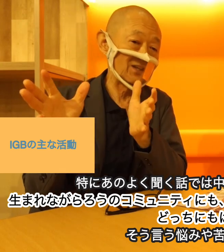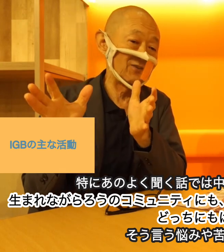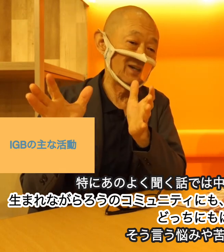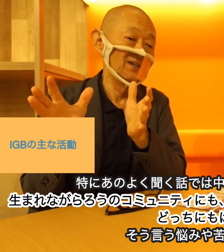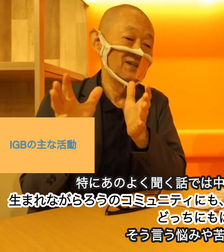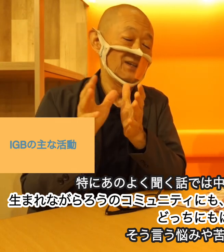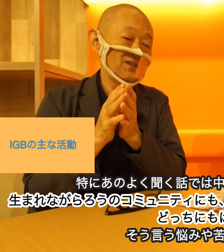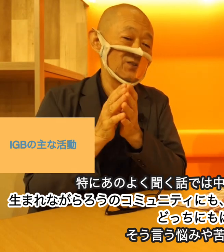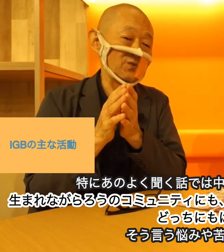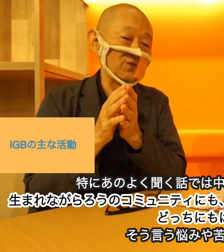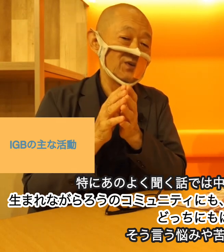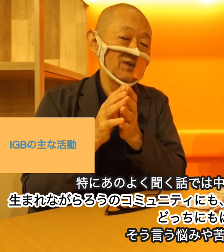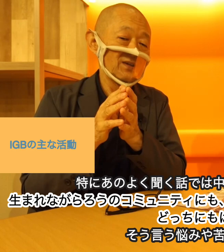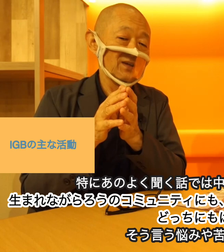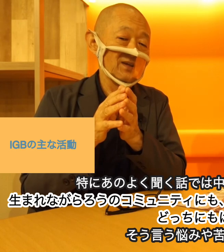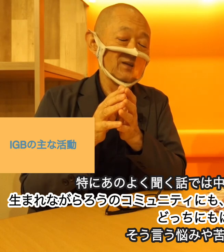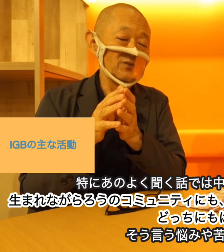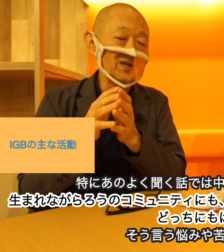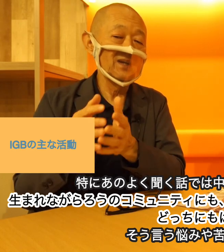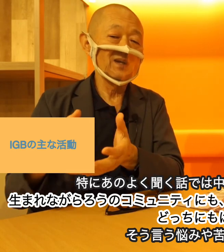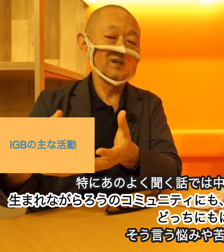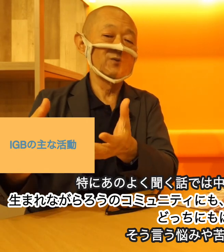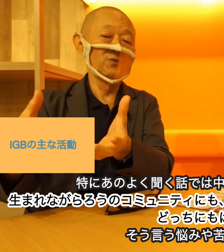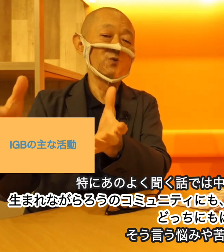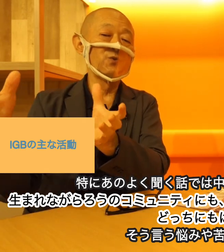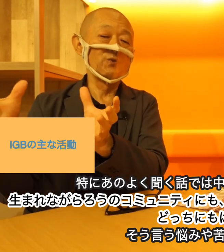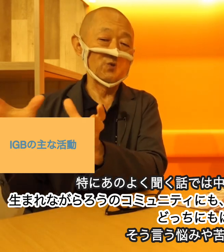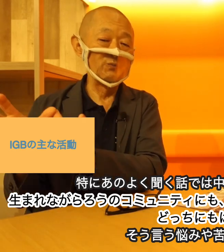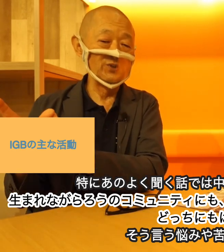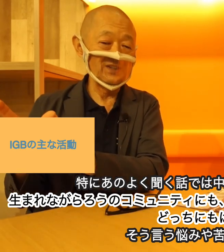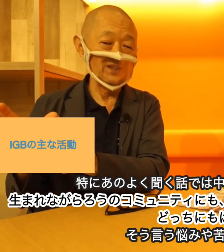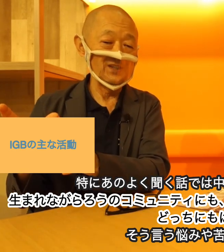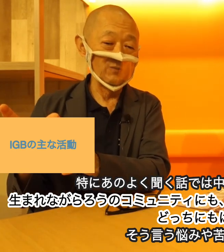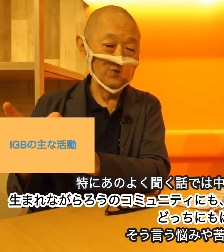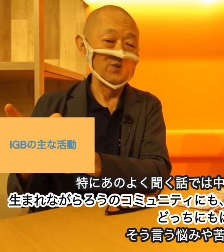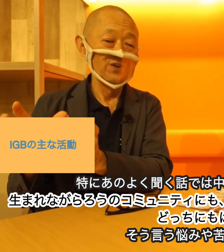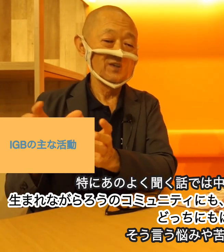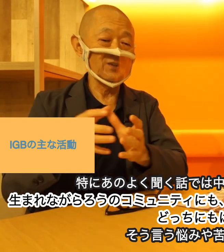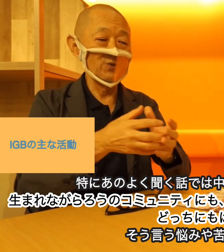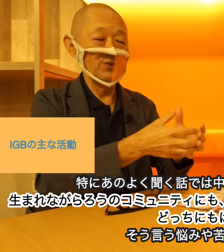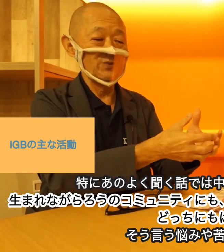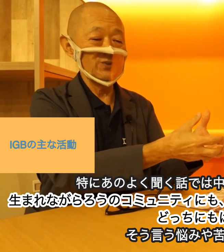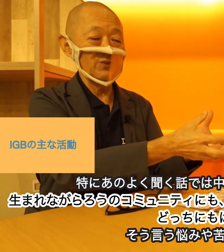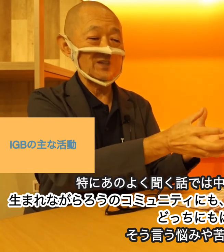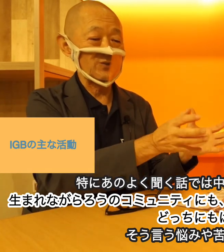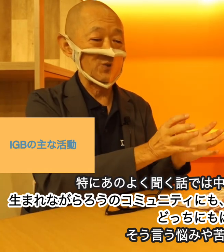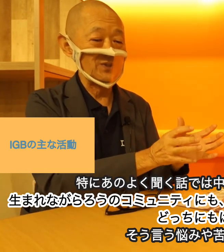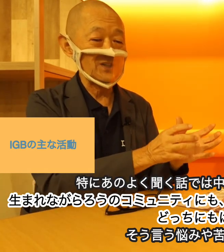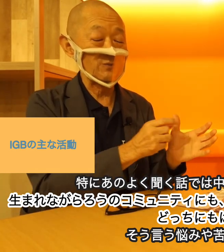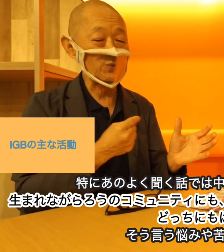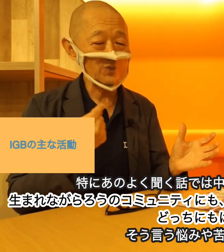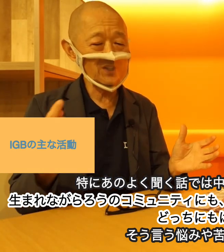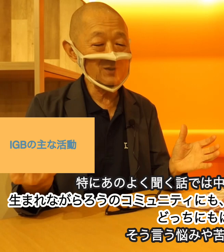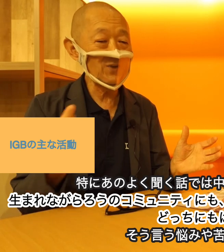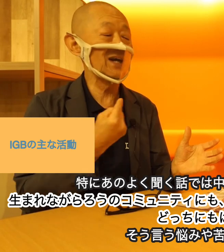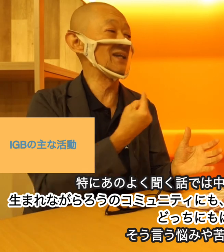は、その生まれながらのローのコミュニティにも、聞こえる人たちのコミュニティにも、どっちにも入れない